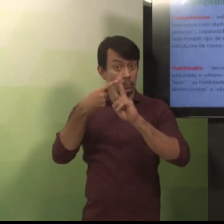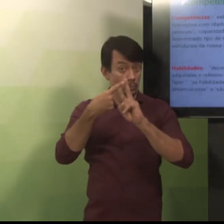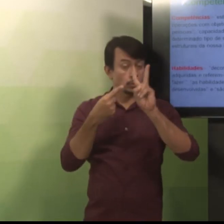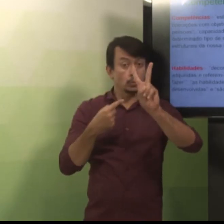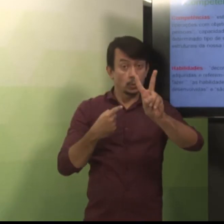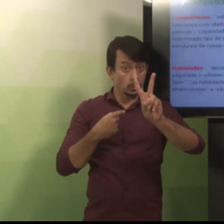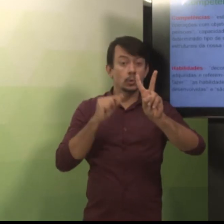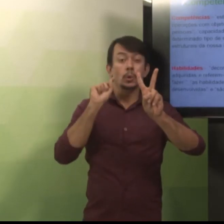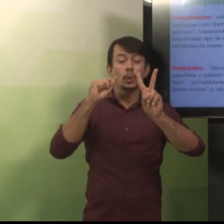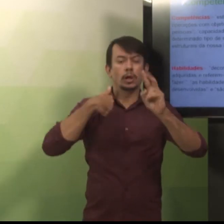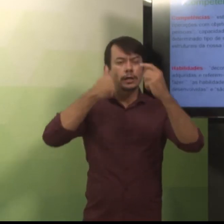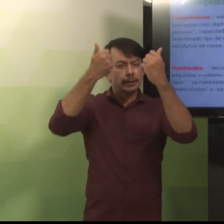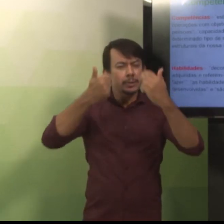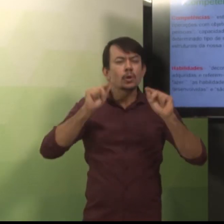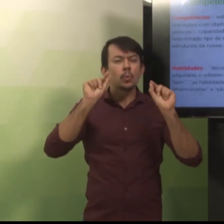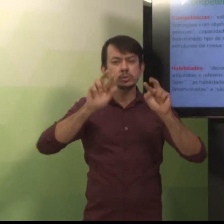Vejam, temos aqui